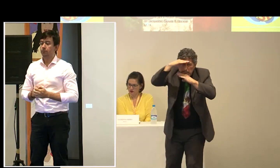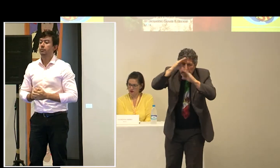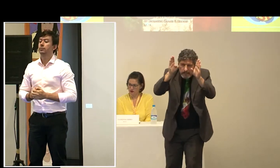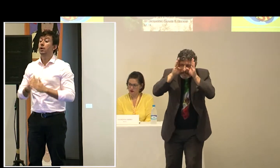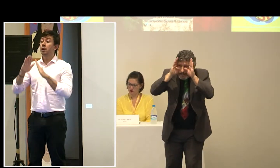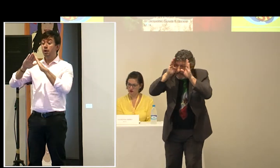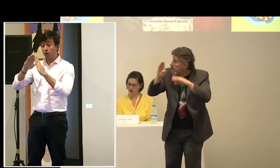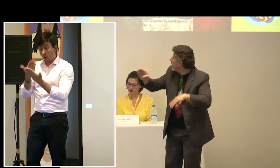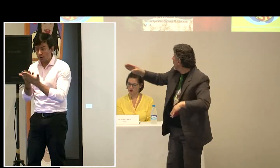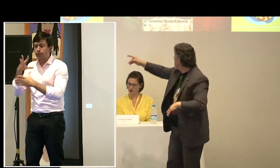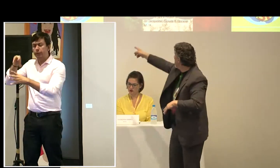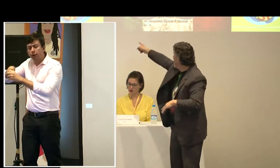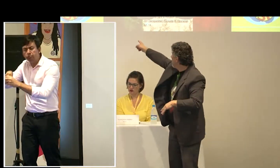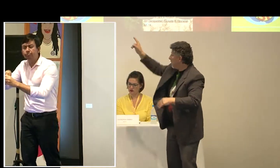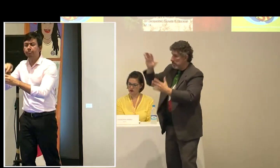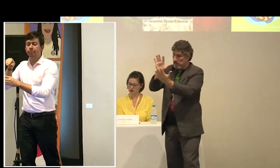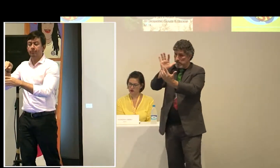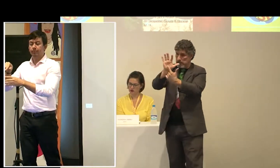Vejam esse slide.